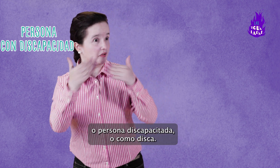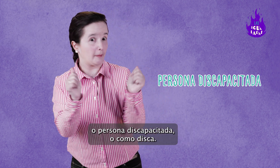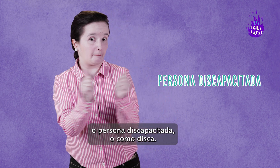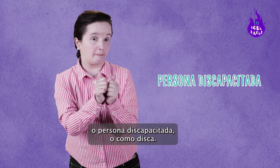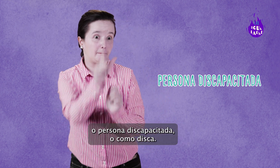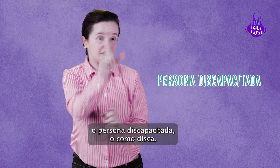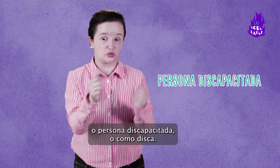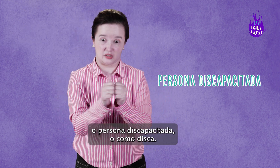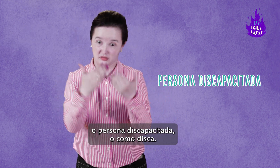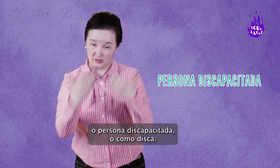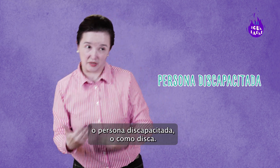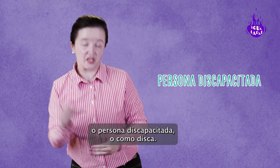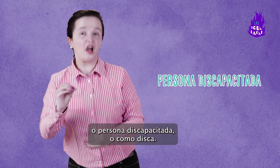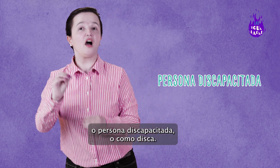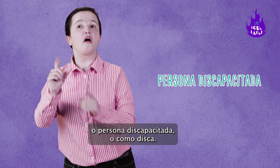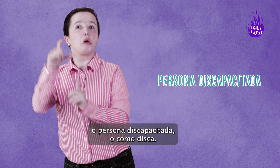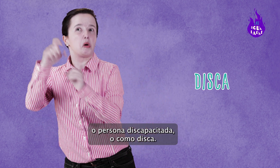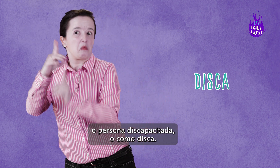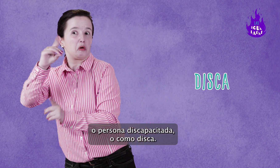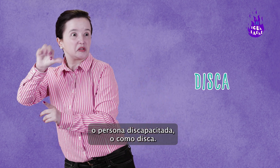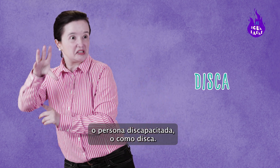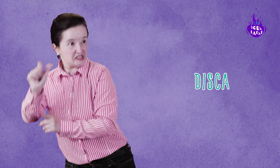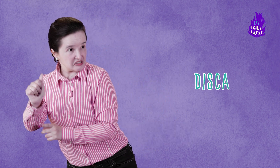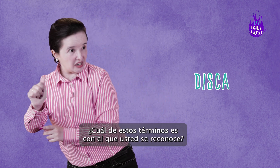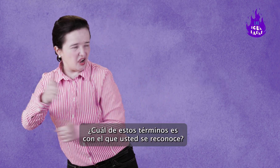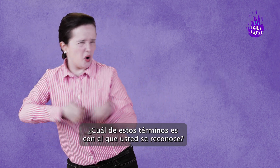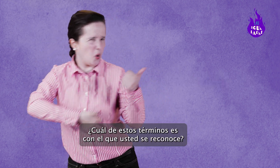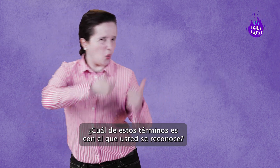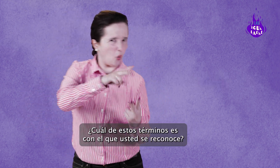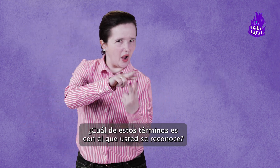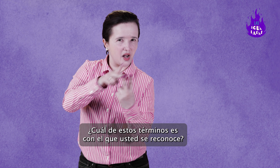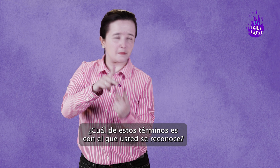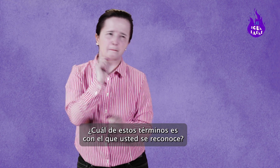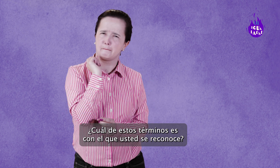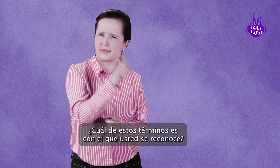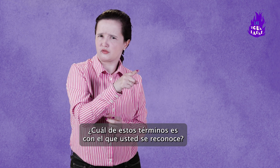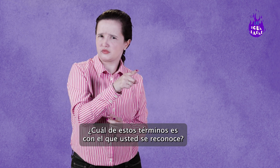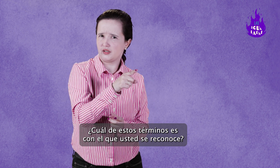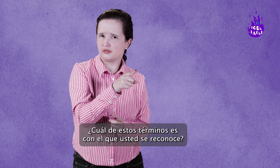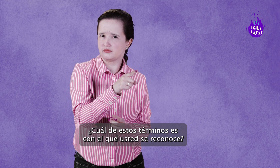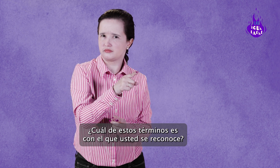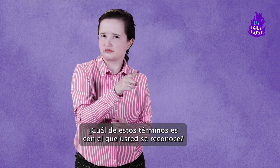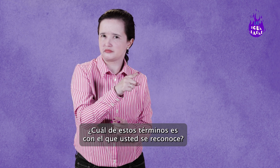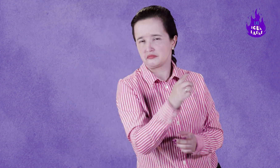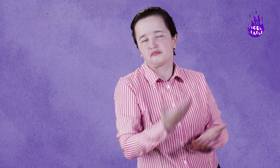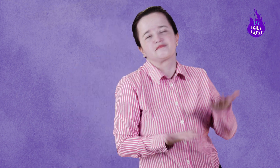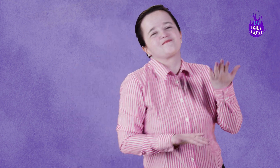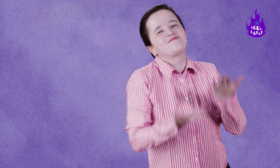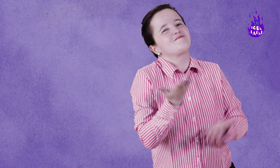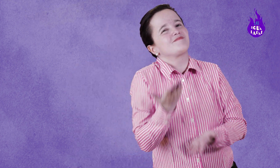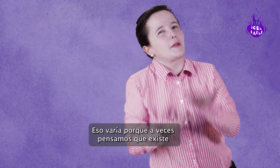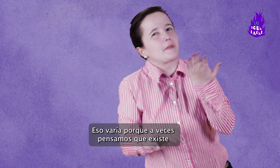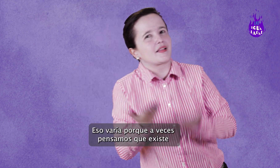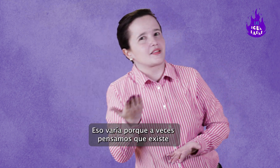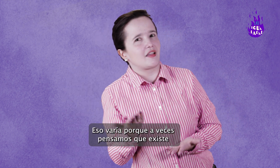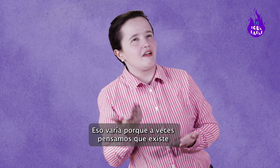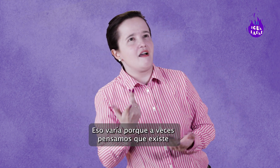¿O persona discapacitada? ¿O como disca? ¿Cuál de estos términos con el que usted se reconoce? Eso varía.